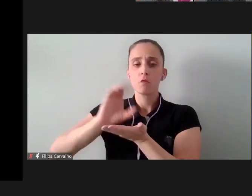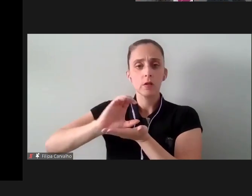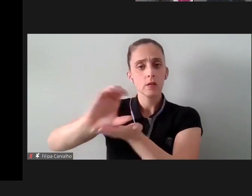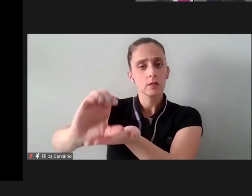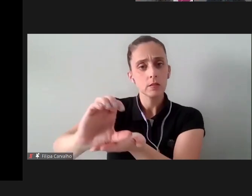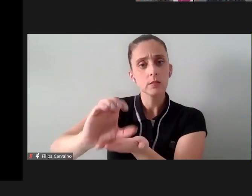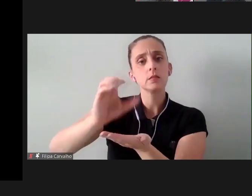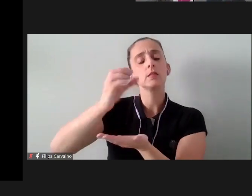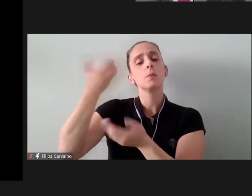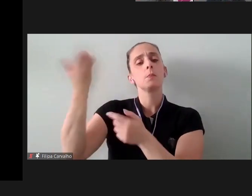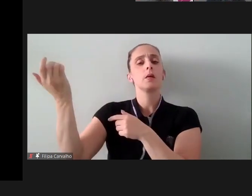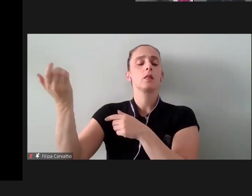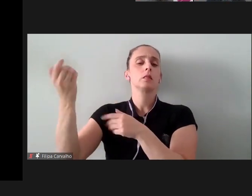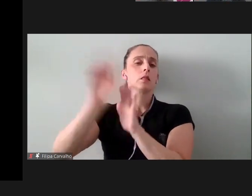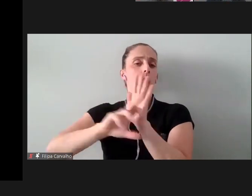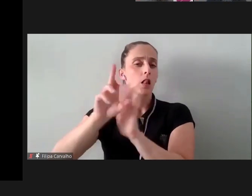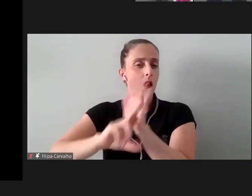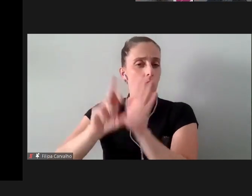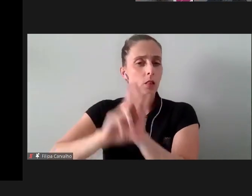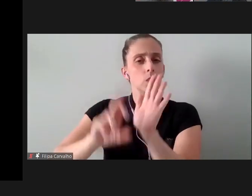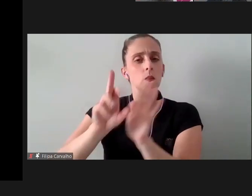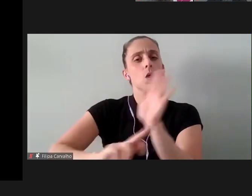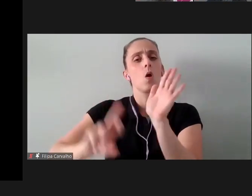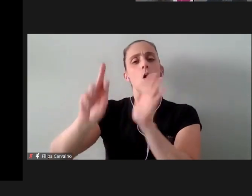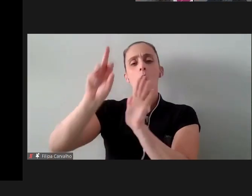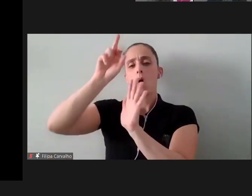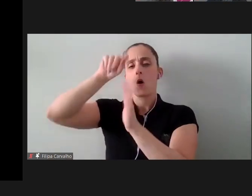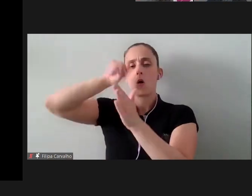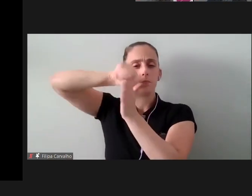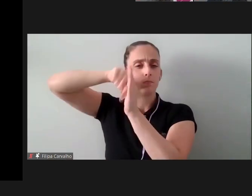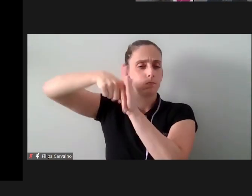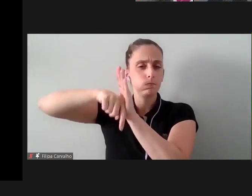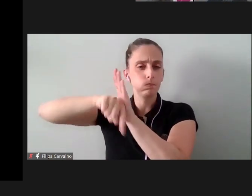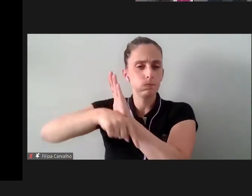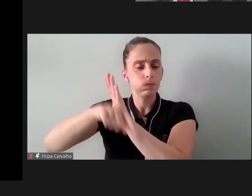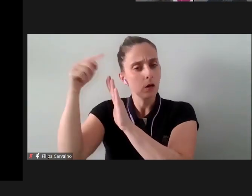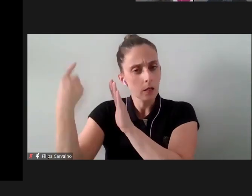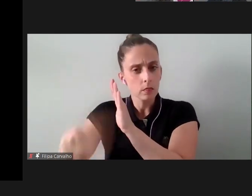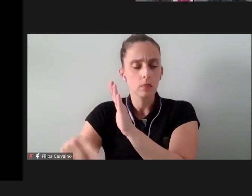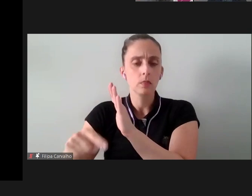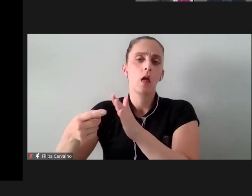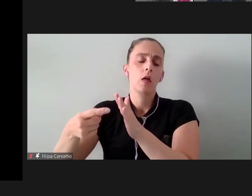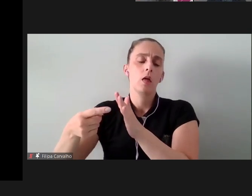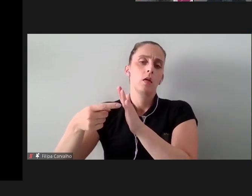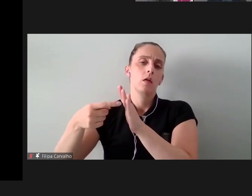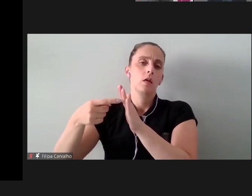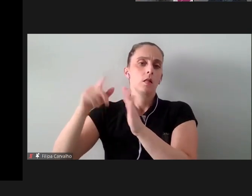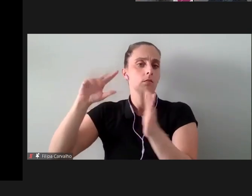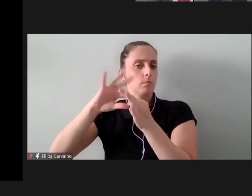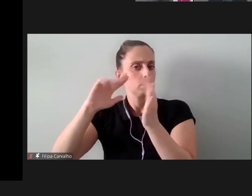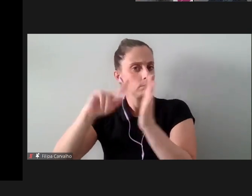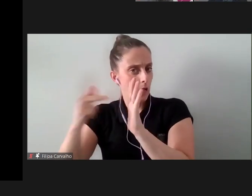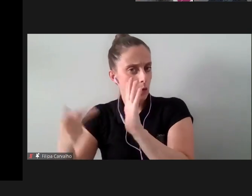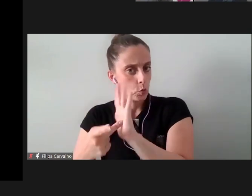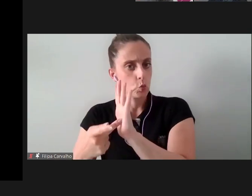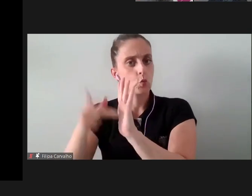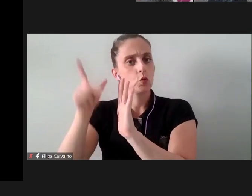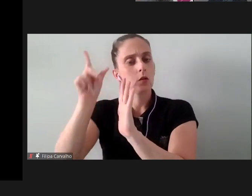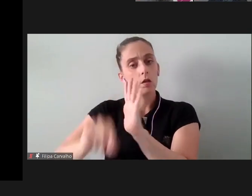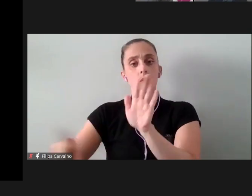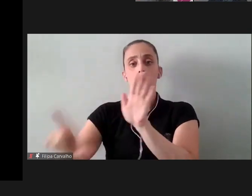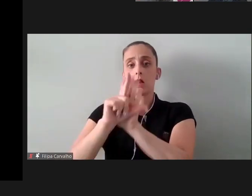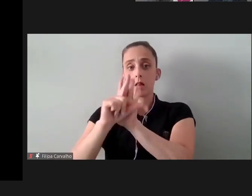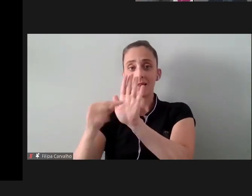marcos regulatórios, a gente ter uma infraestrutura, inclusive tecnológica, mas também legal,